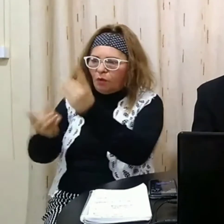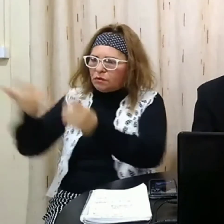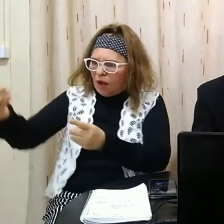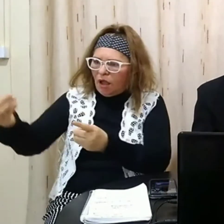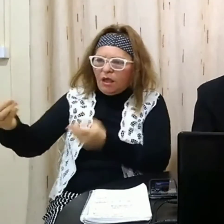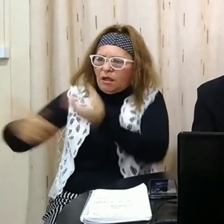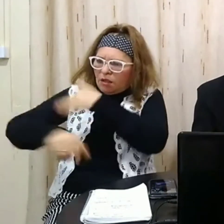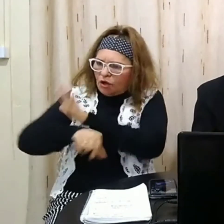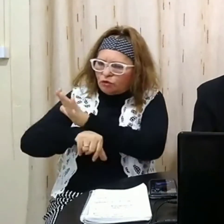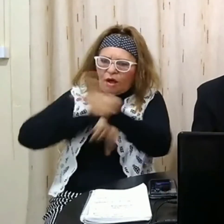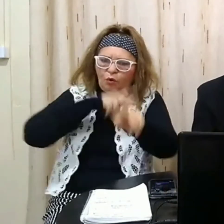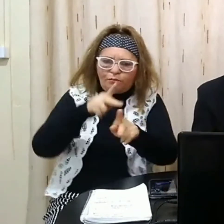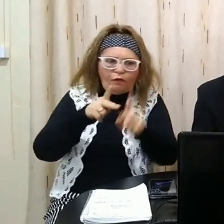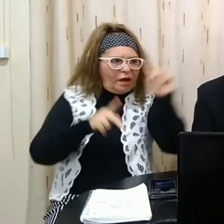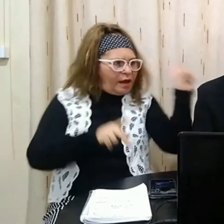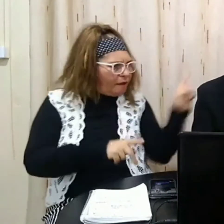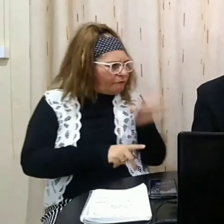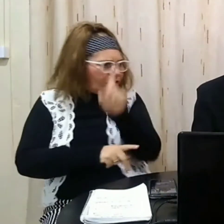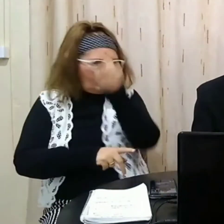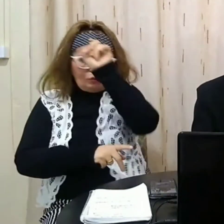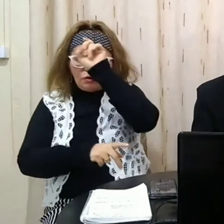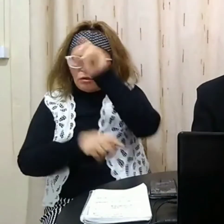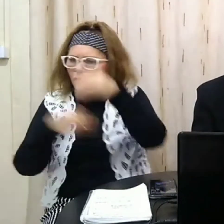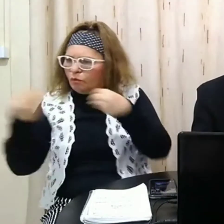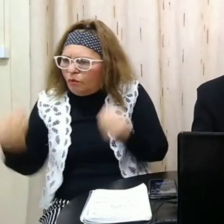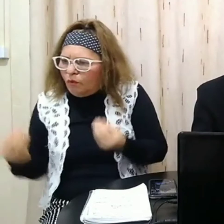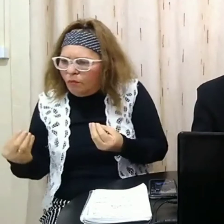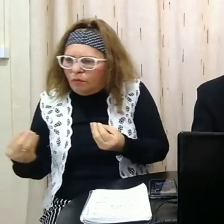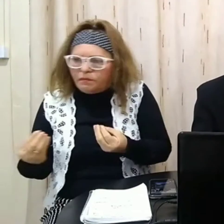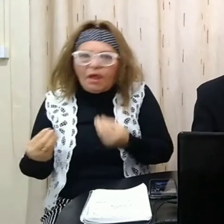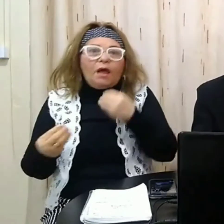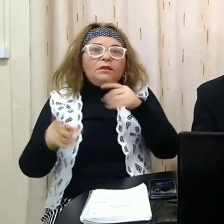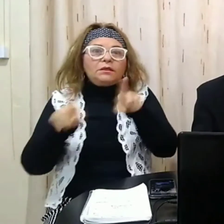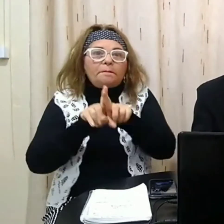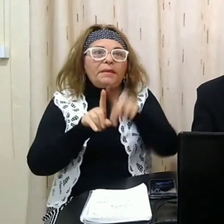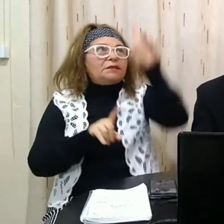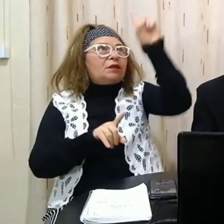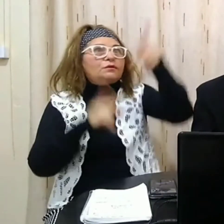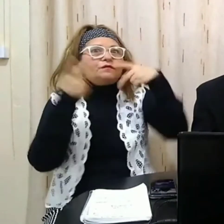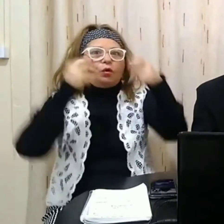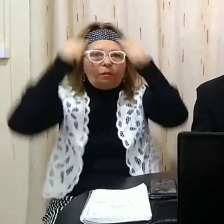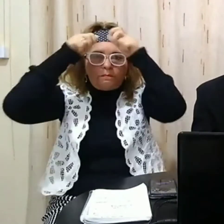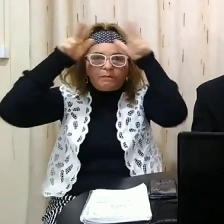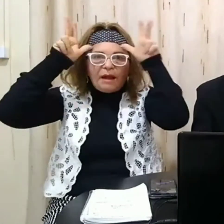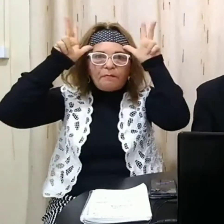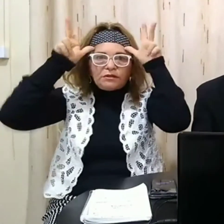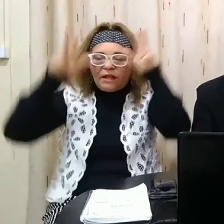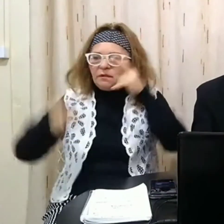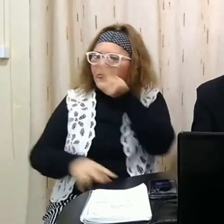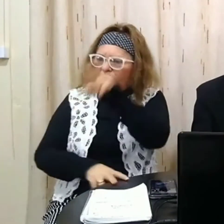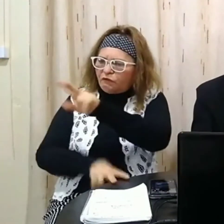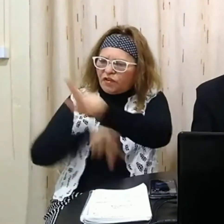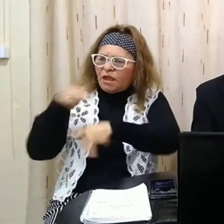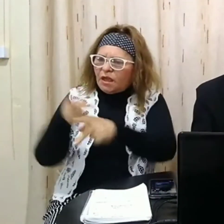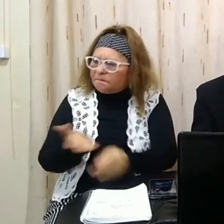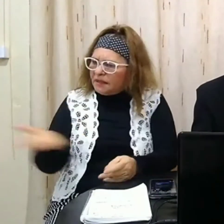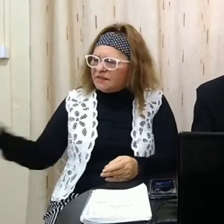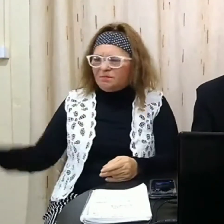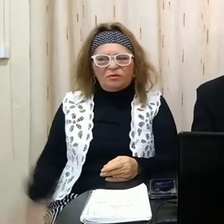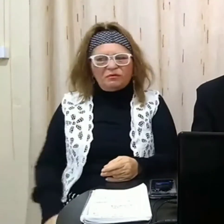te tiraram da terra do Egito. Disse mais o Senhor a Moisés: Tenho visto este povo, e eis